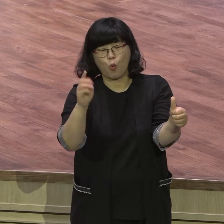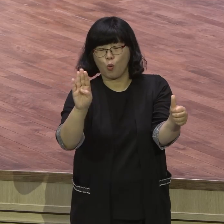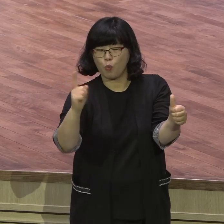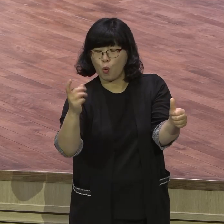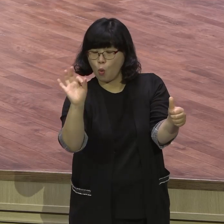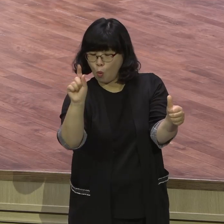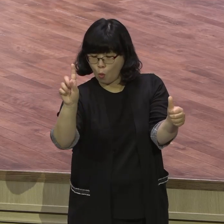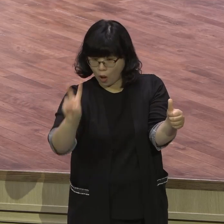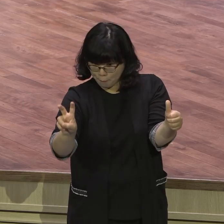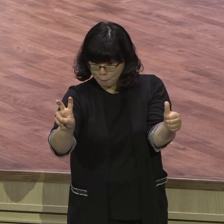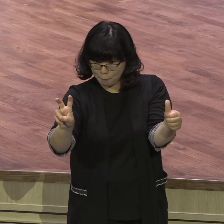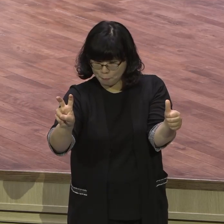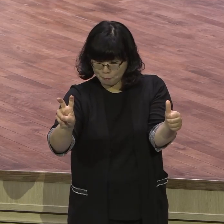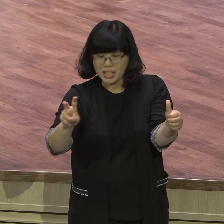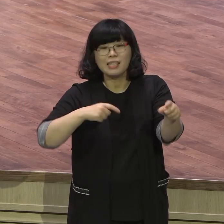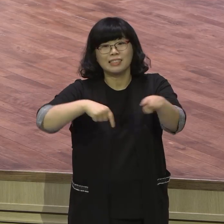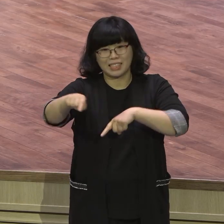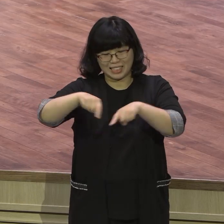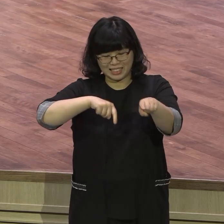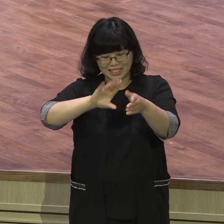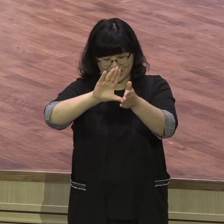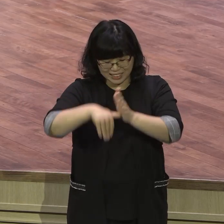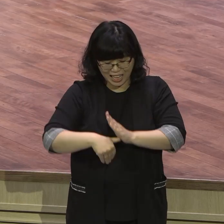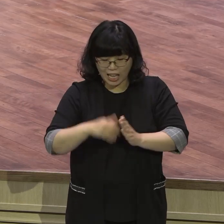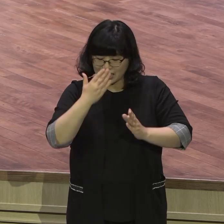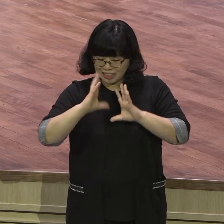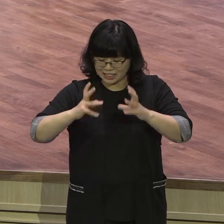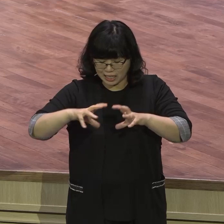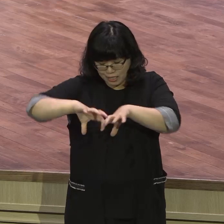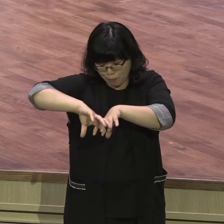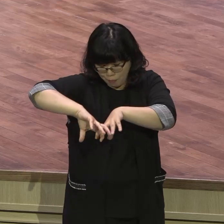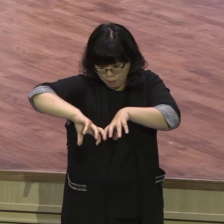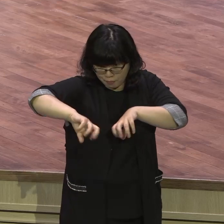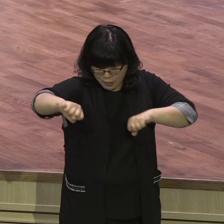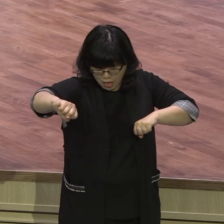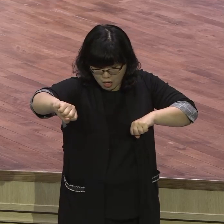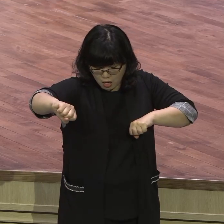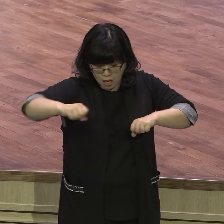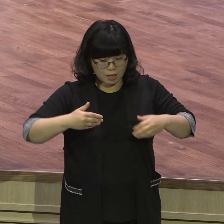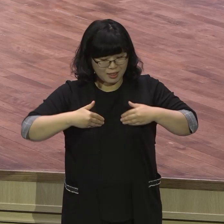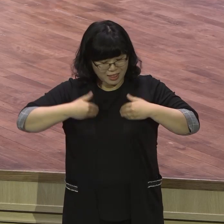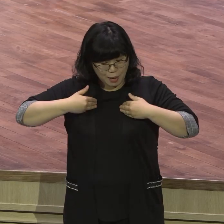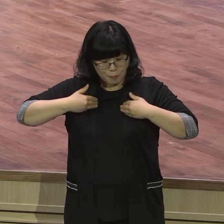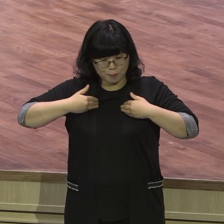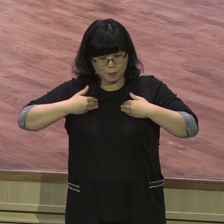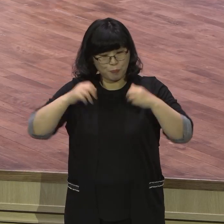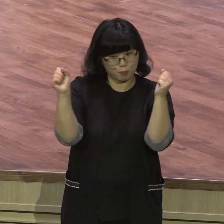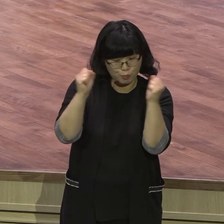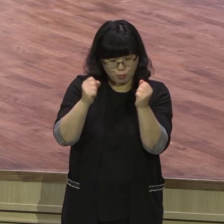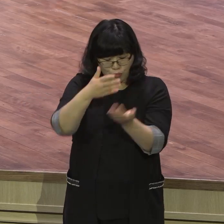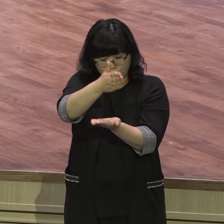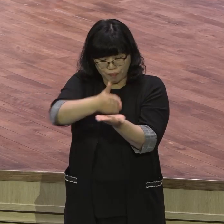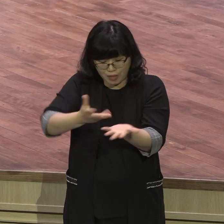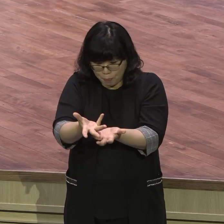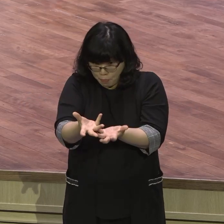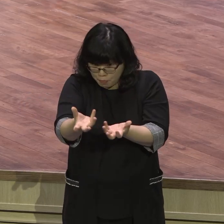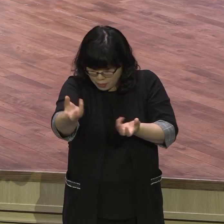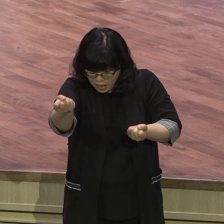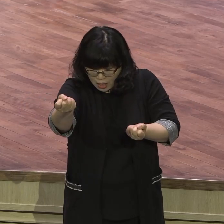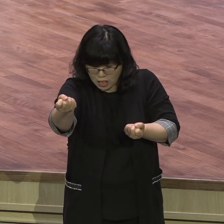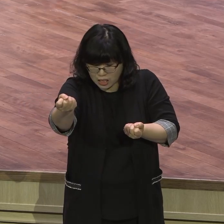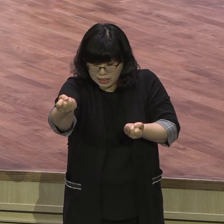이렇게 나누어졌는데 북쪽 이스라엘은요. 그야말로 남쪽